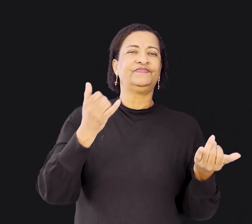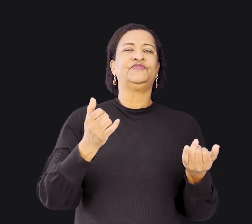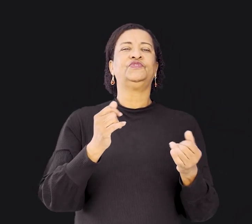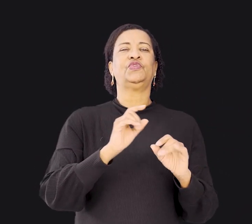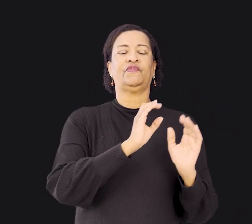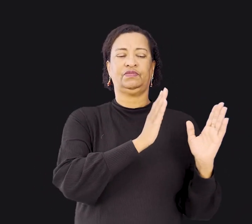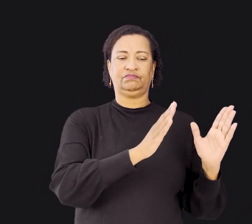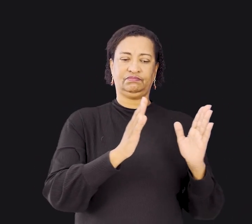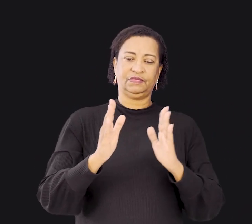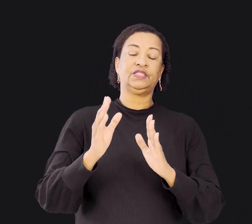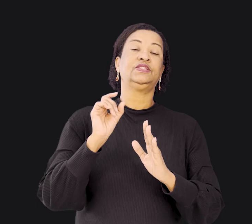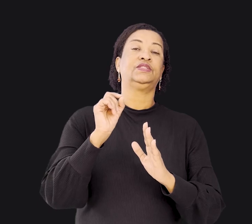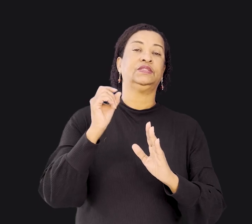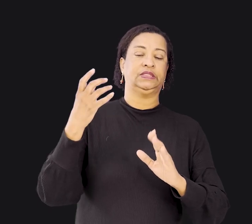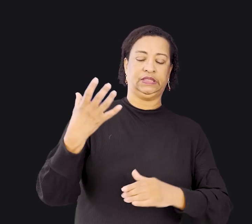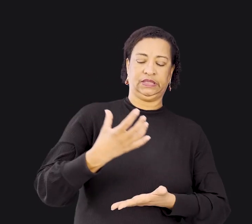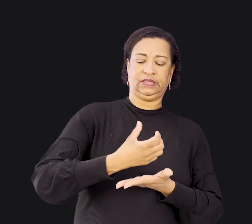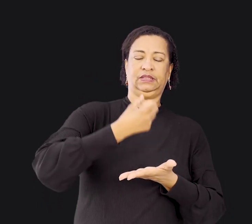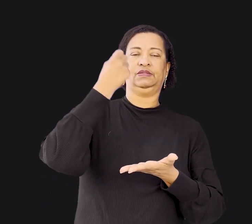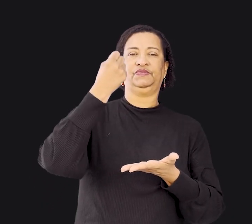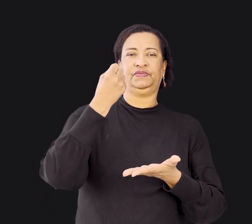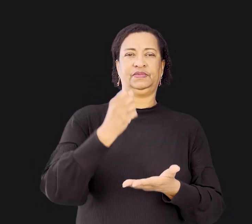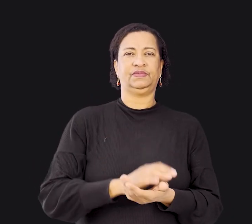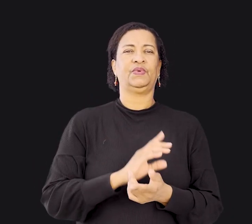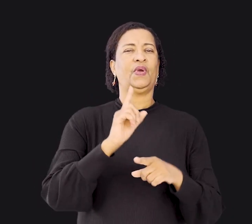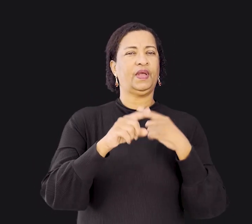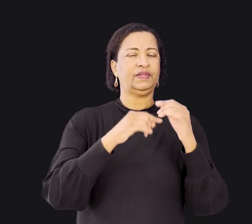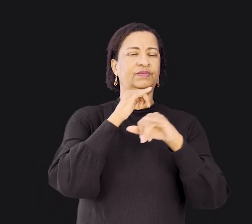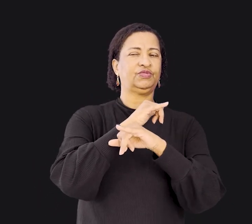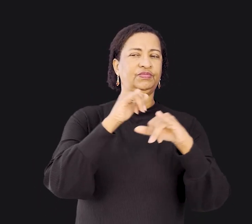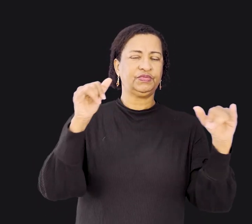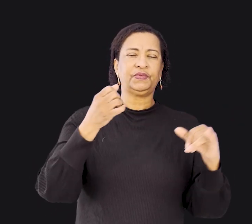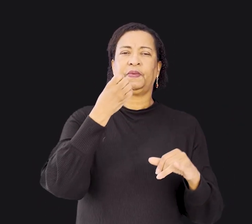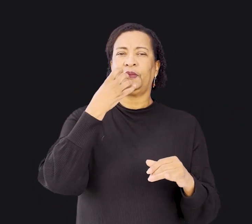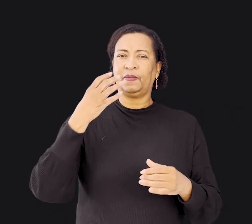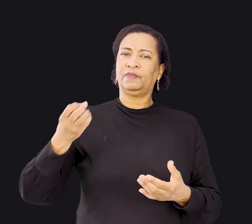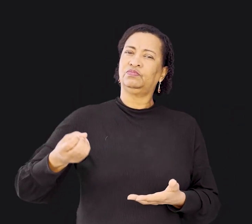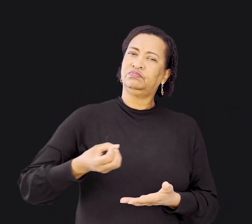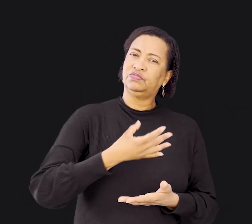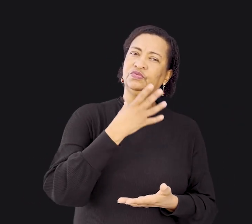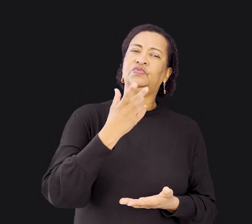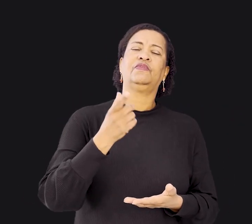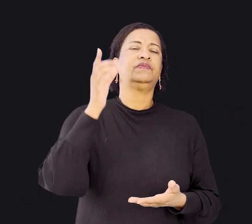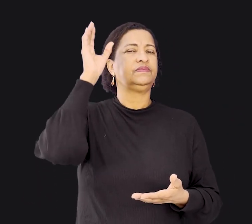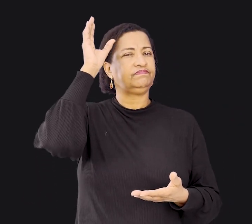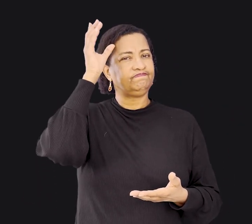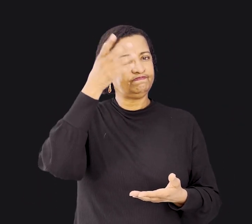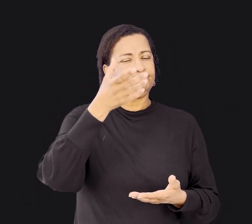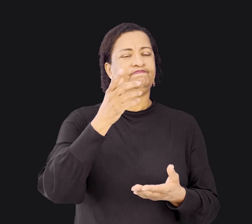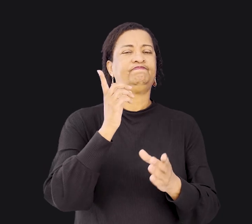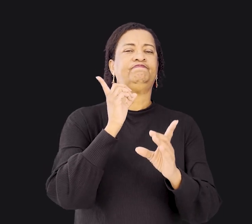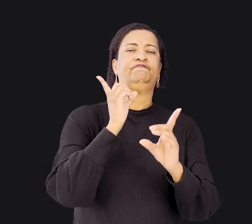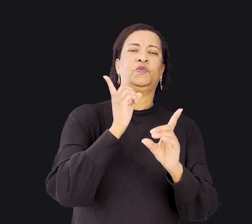sequência da salvação. E depois ele anuncia as boas novas de que encontramos a solução para o pecado na palavra de